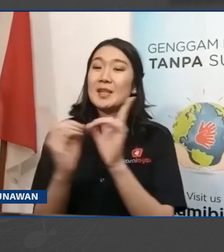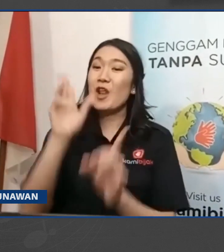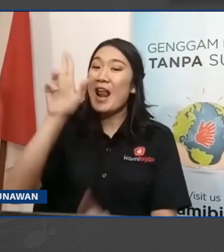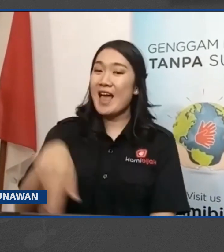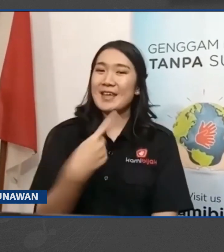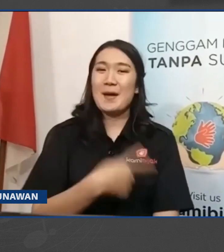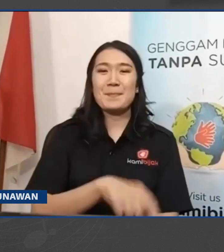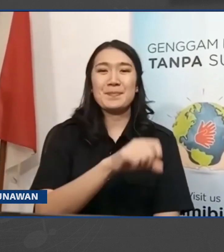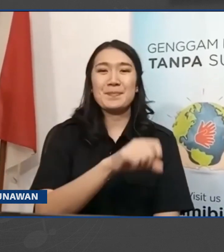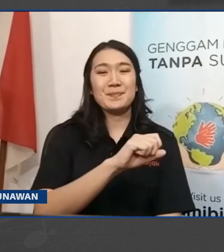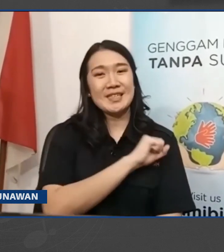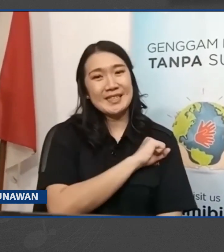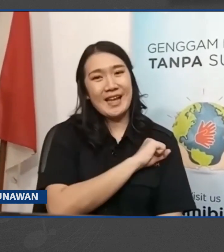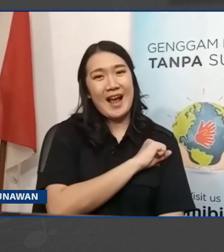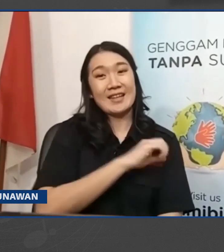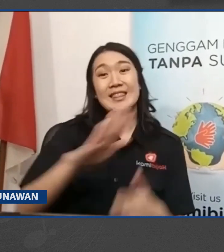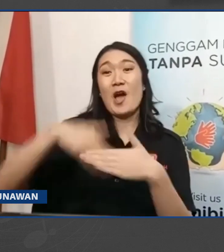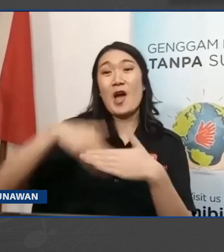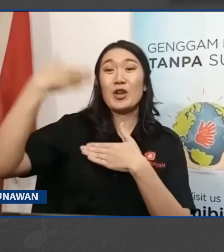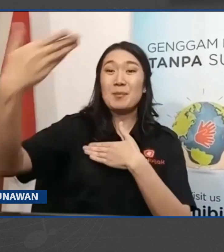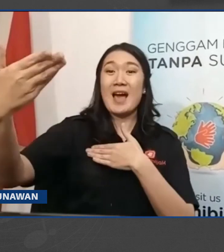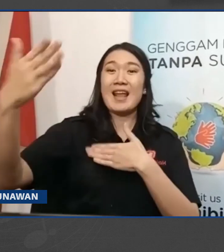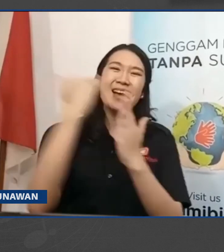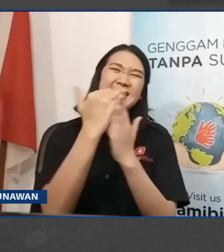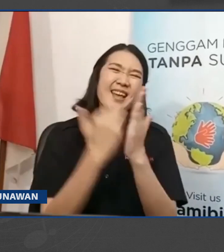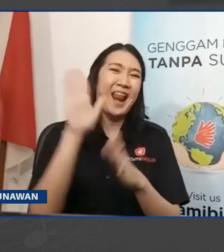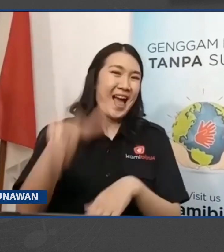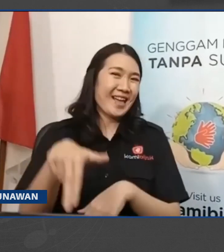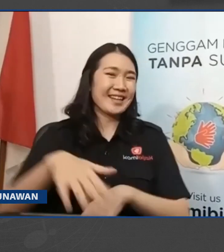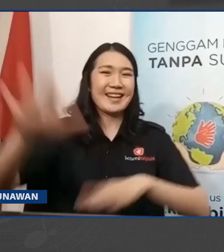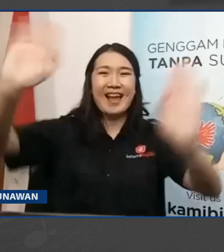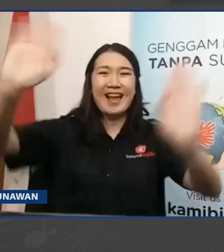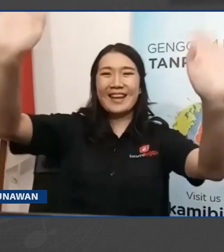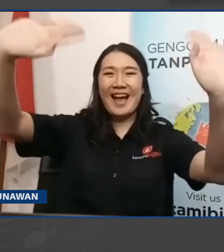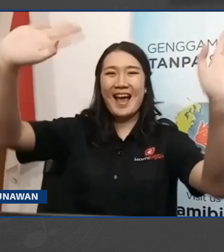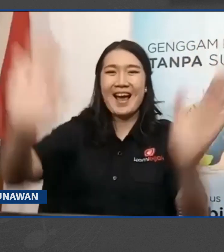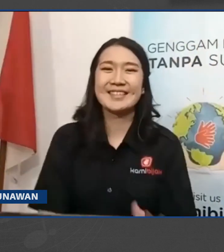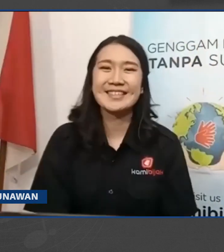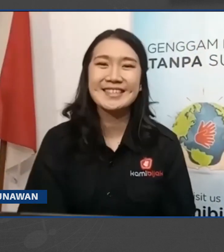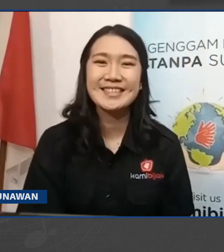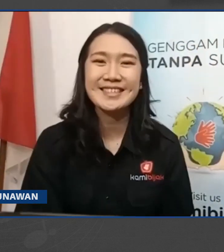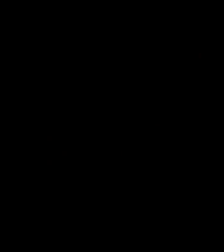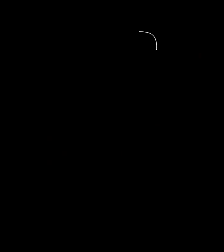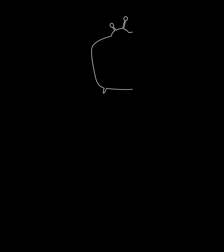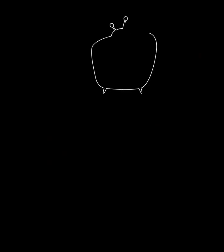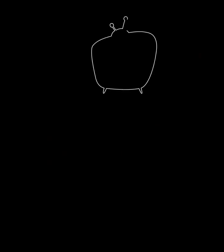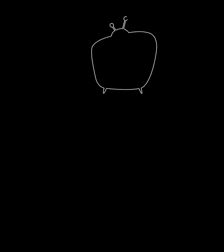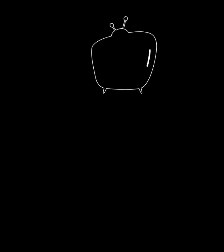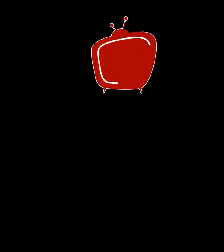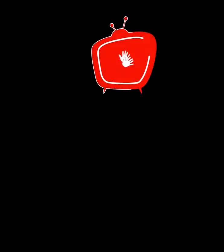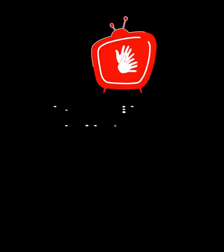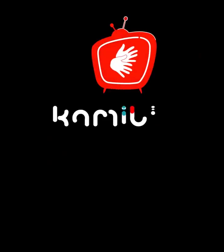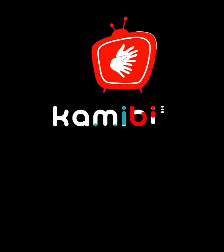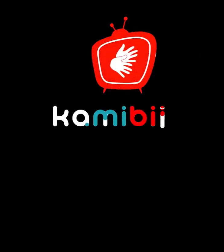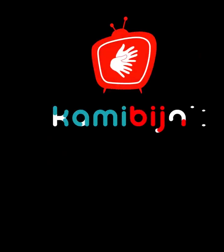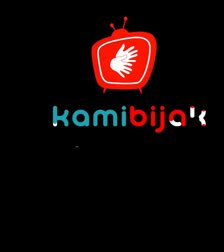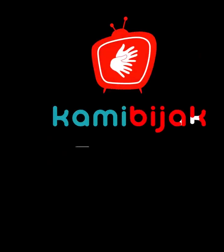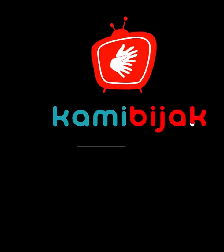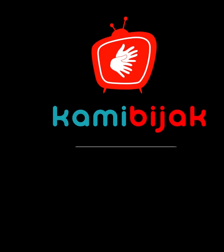Sekian ya, terima kasih untuk teman-teman yang sudah menonton. Sampai jumpa lagi di acara Kami Bijak yang selanjutnya. Dadah!